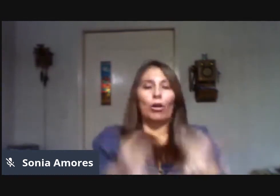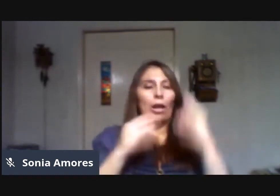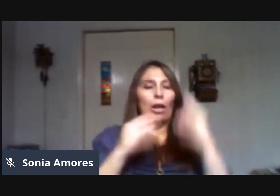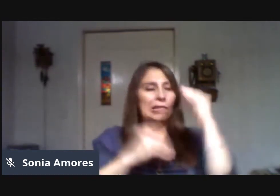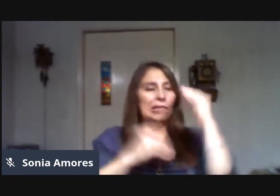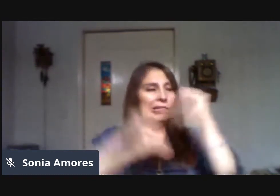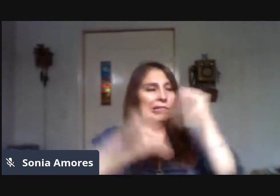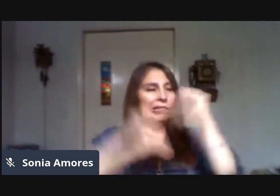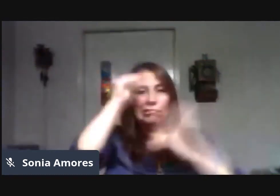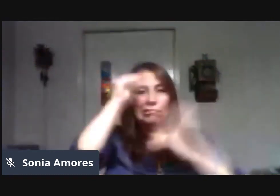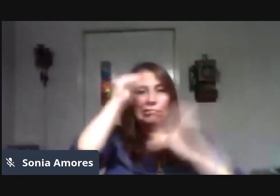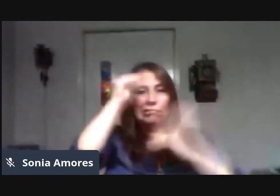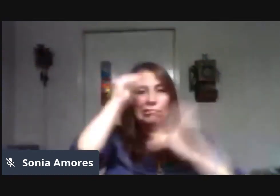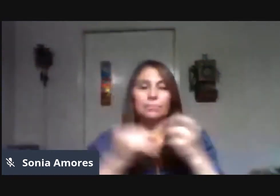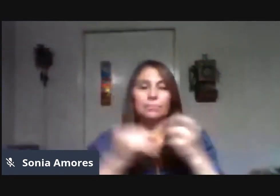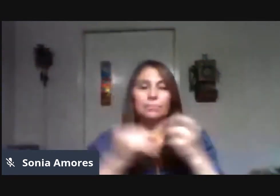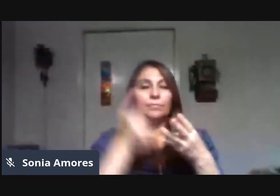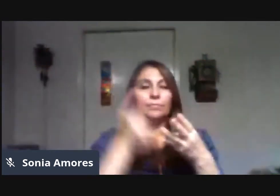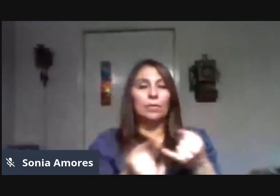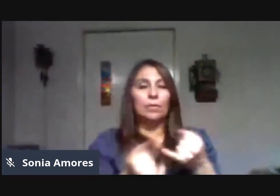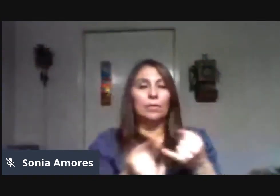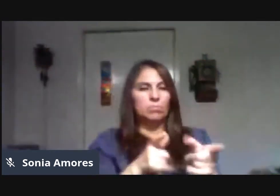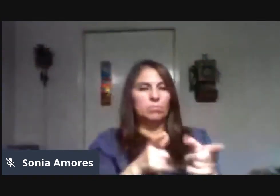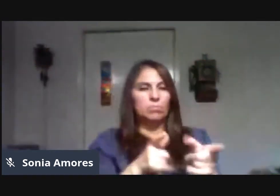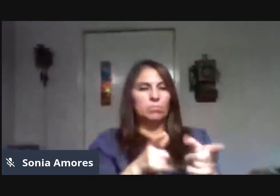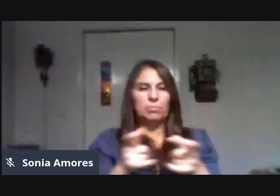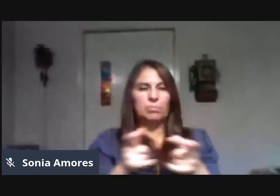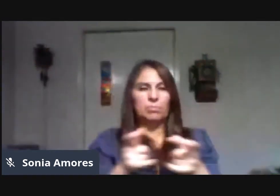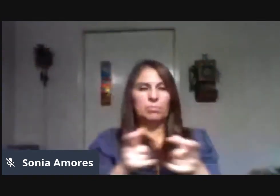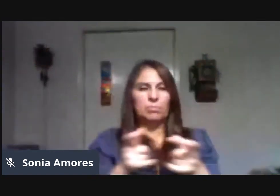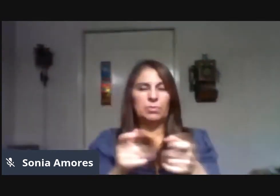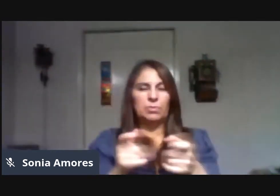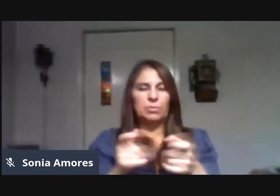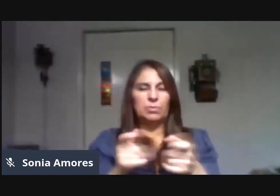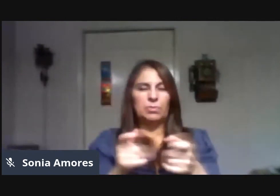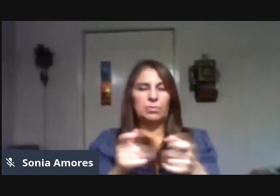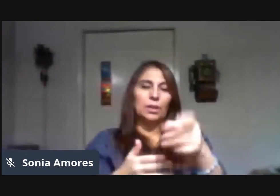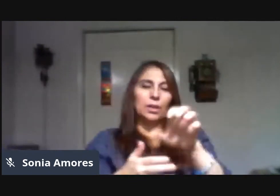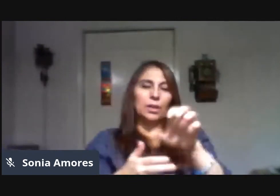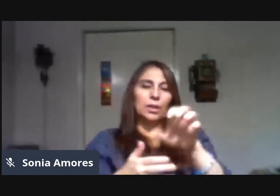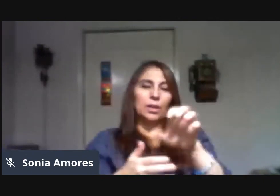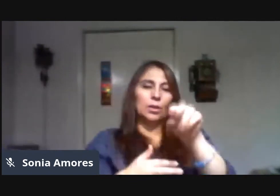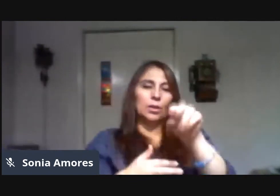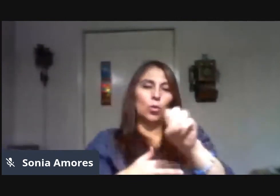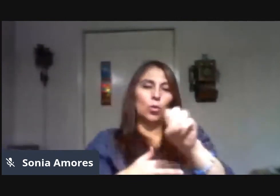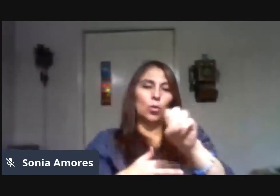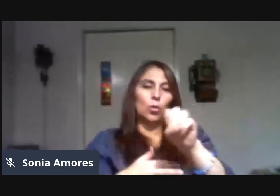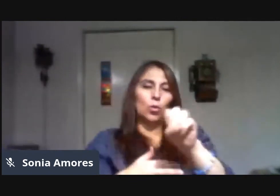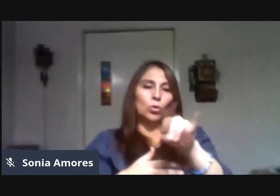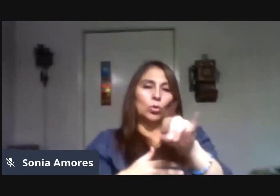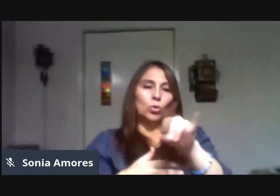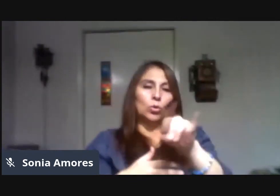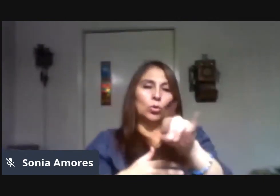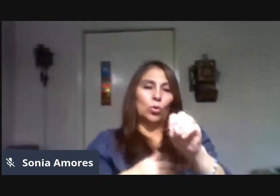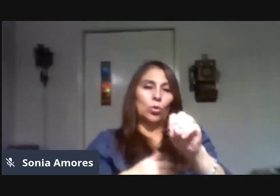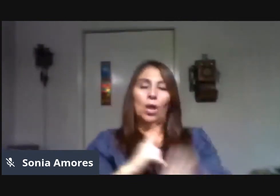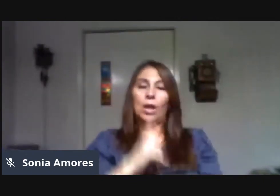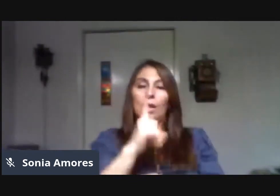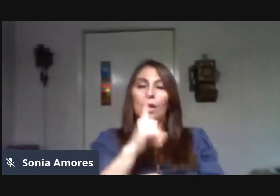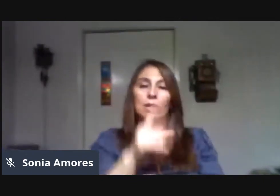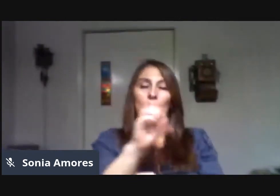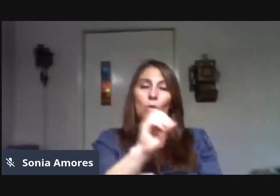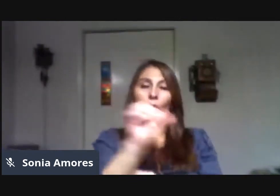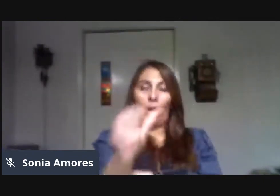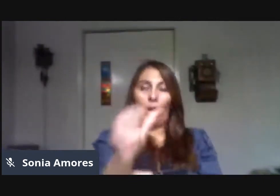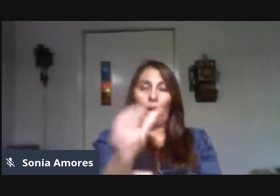un genocidio de líderes y lideresas sociales, porque esto no hay que llamarlo asesinato selectivo, sino hay que llamarlo